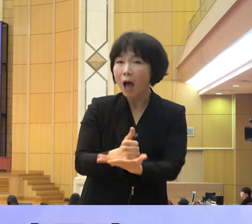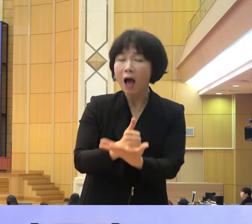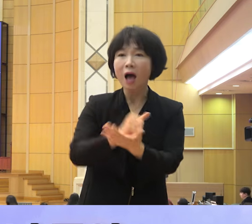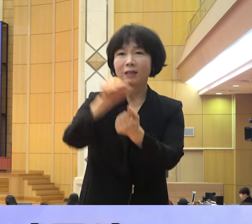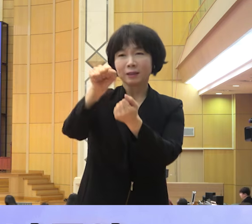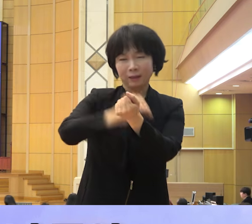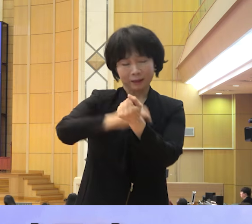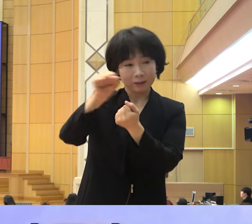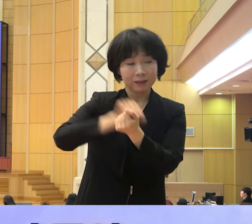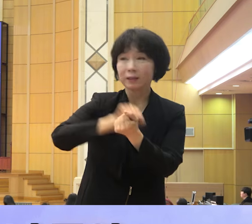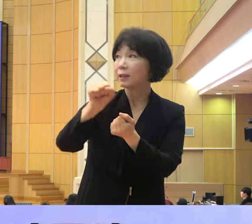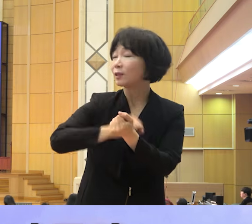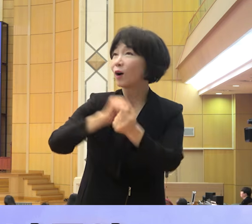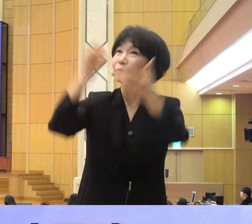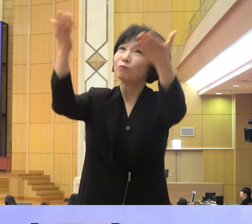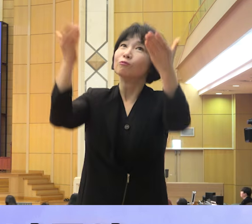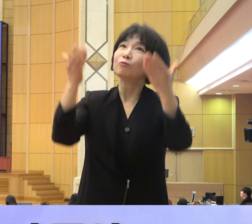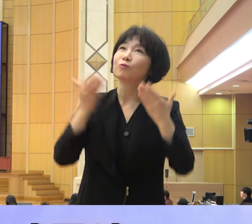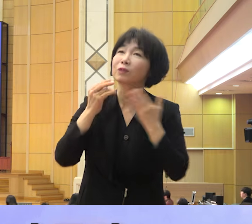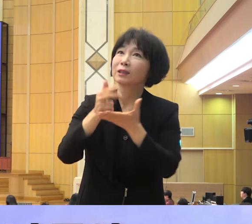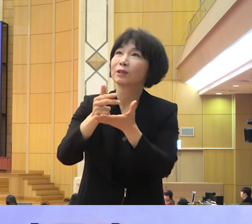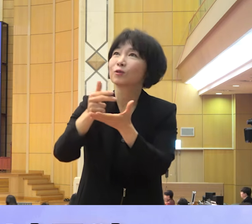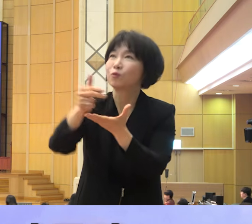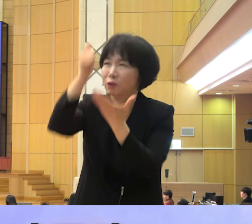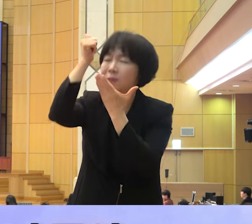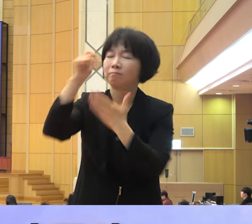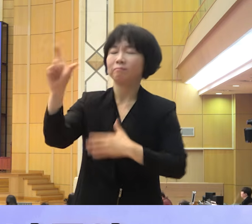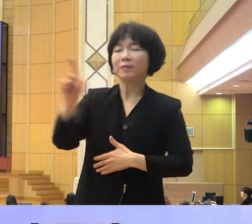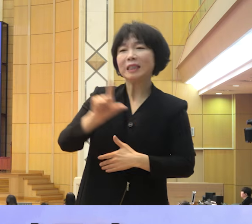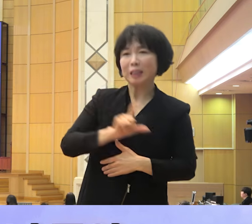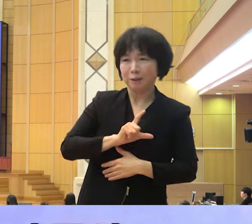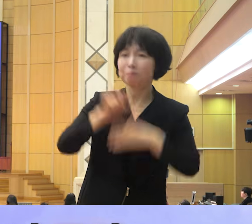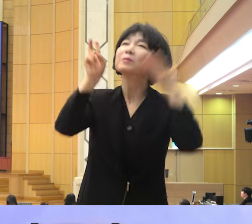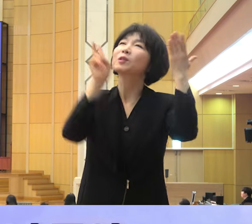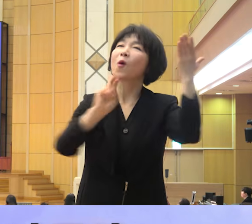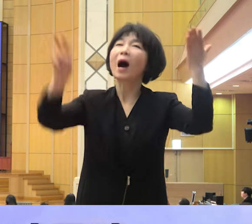내 죄를 씻으신 주님을